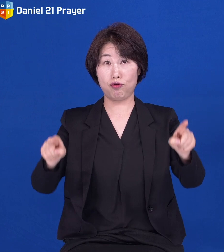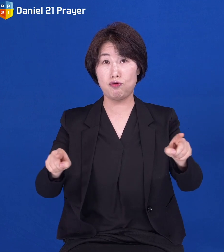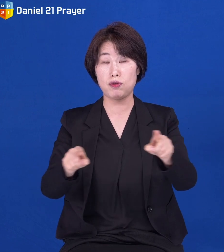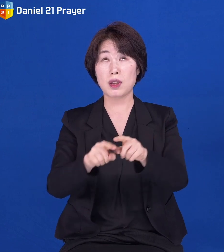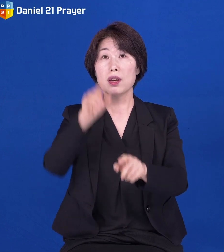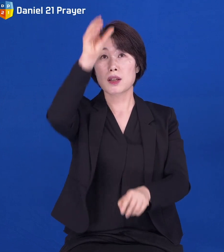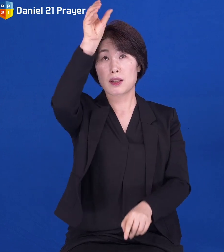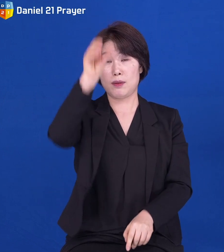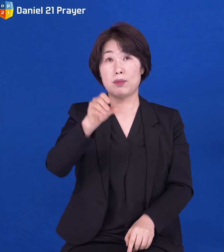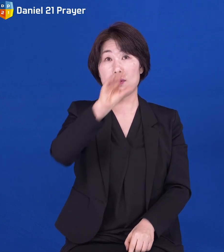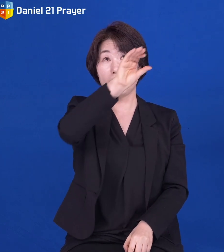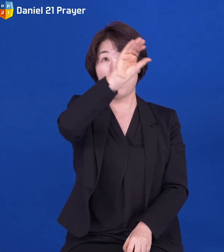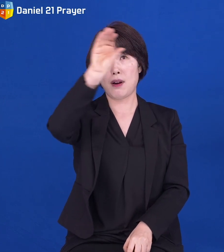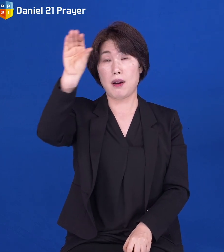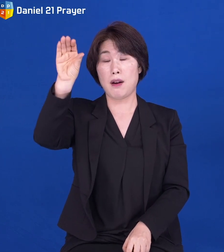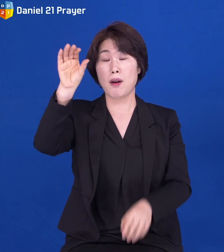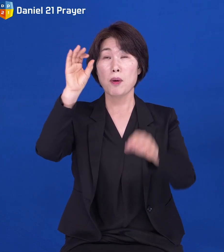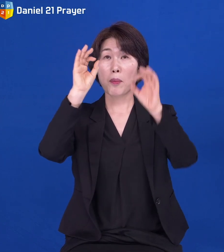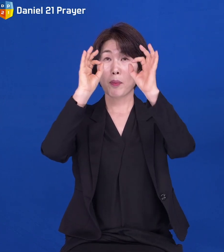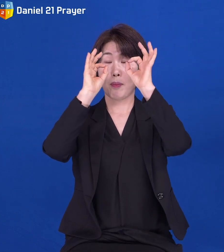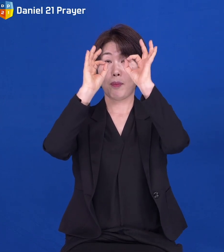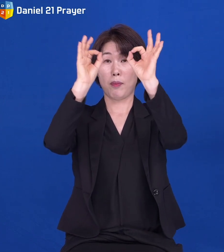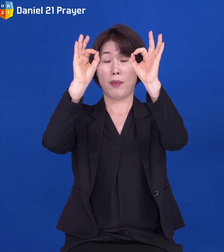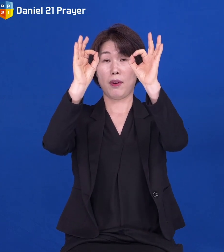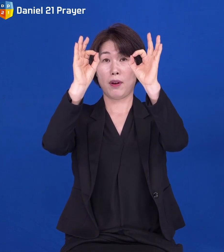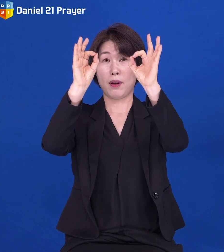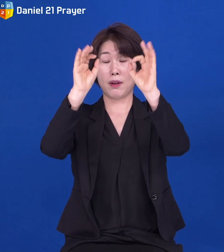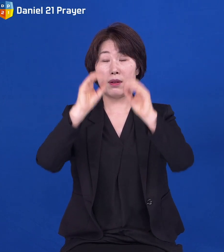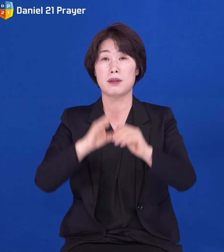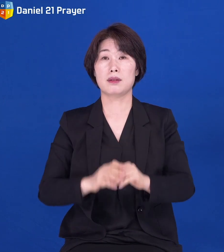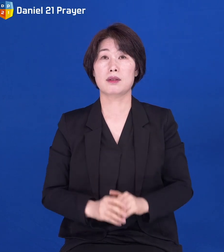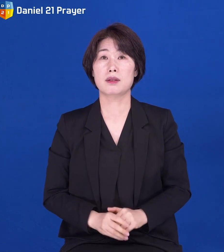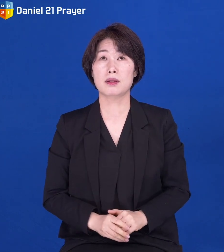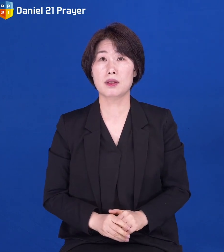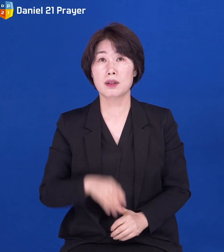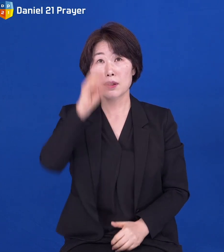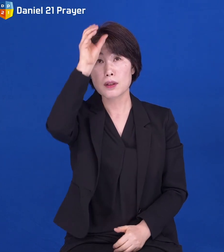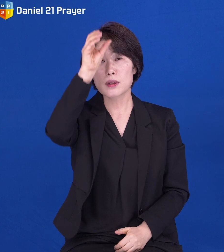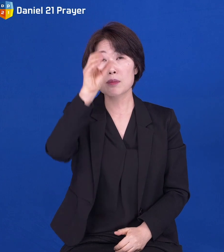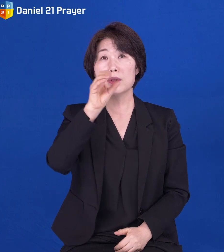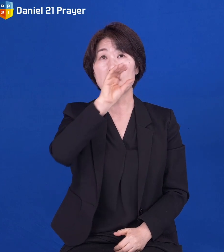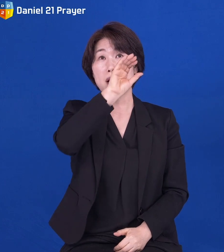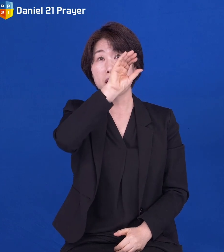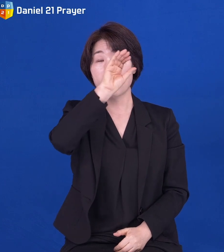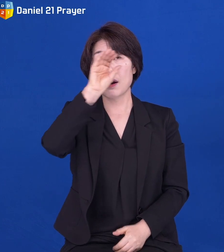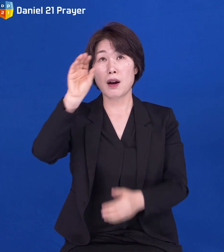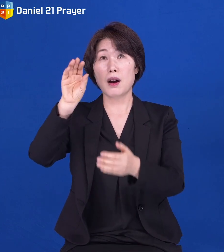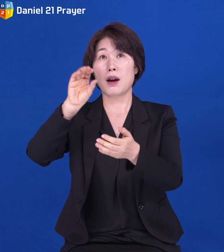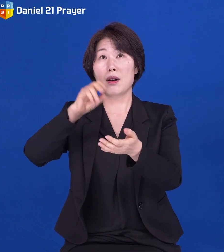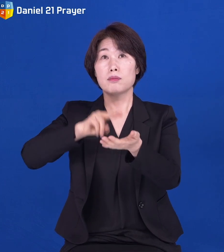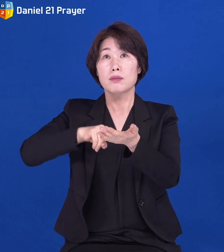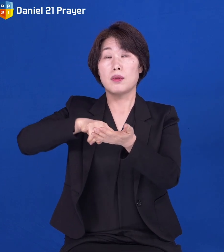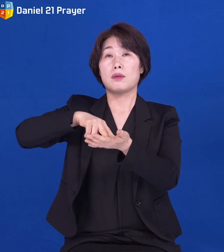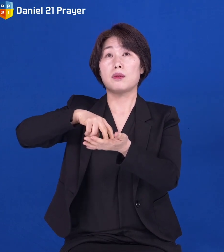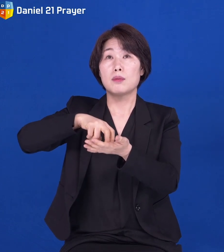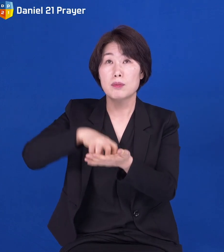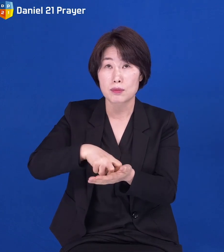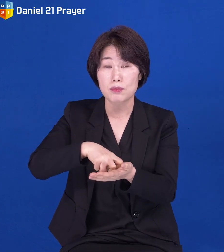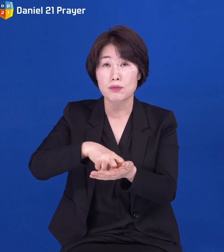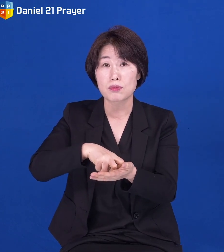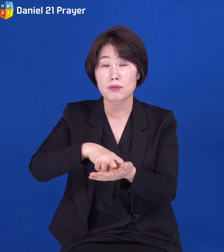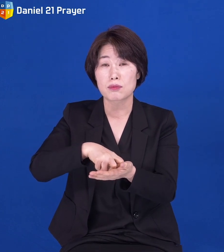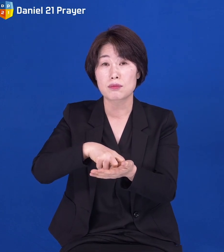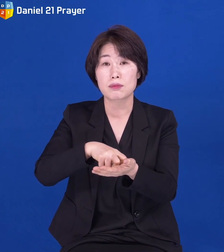딱 보이더래요. 그래서 어머니가 그 십자가를 보고 갑자기 무릎이 딱 꿇혀지더래요.